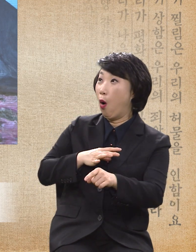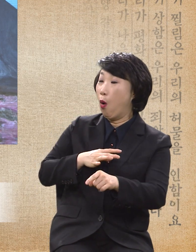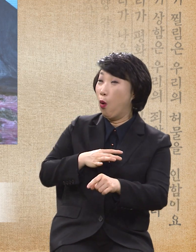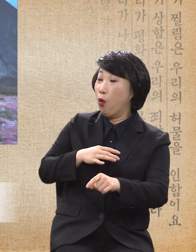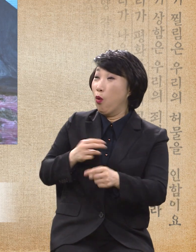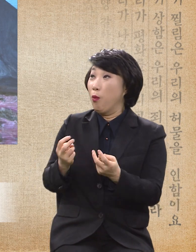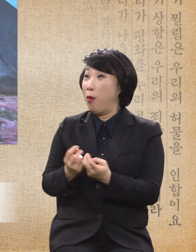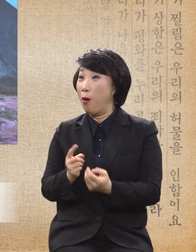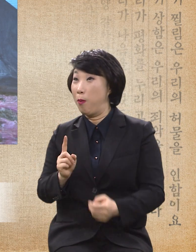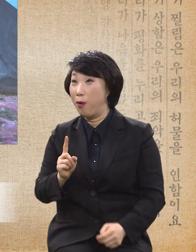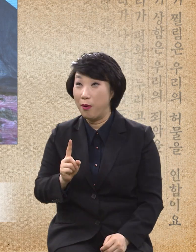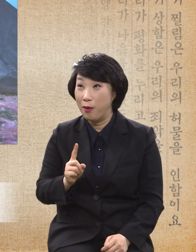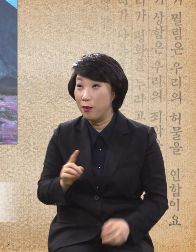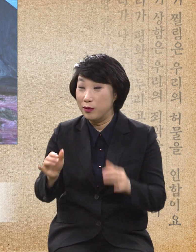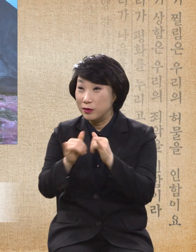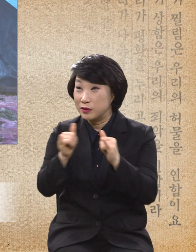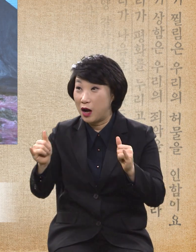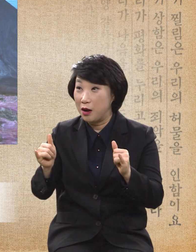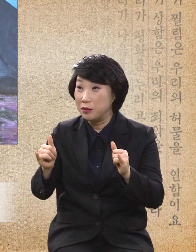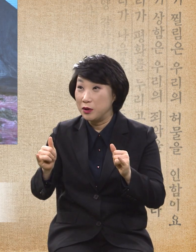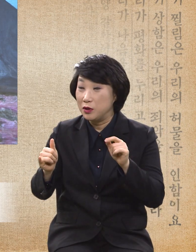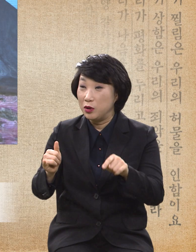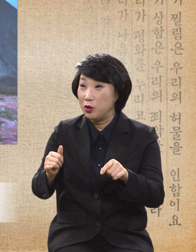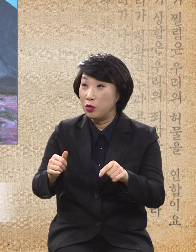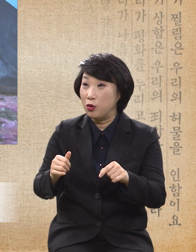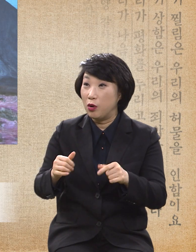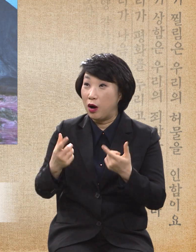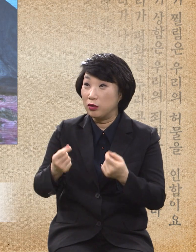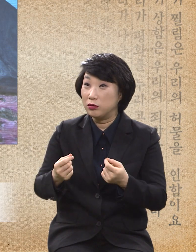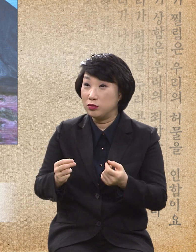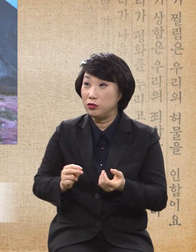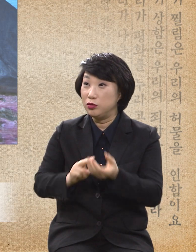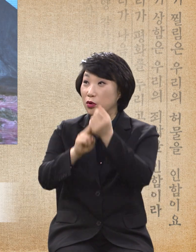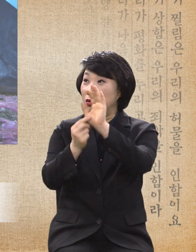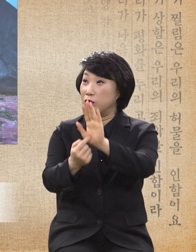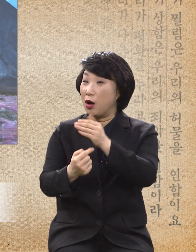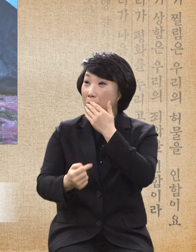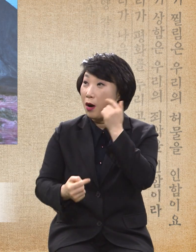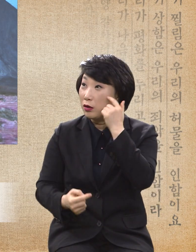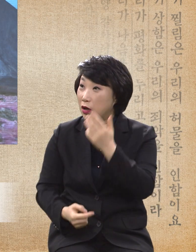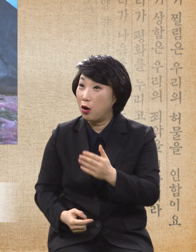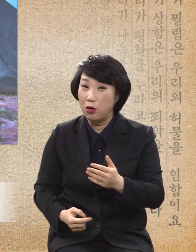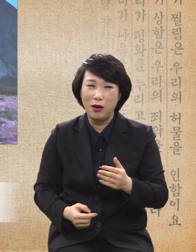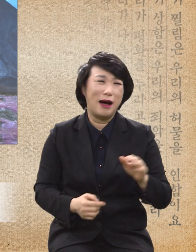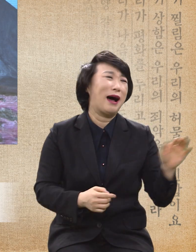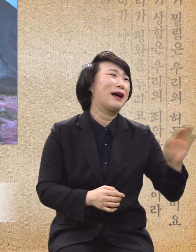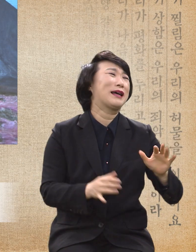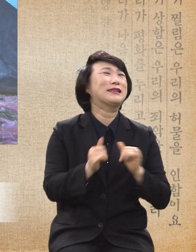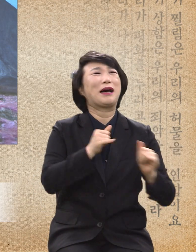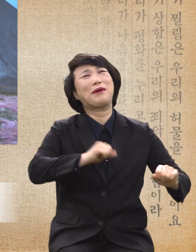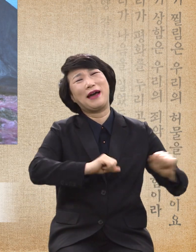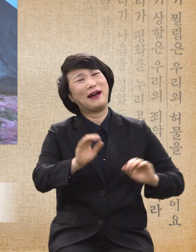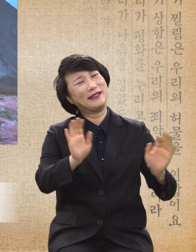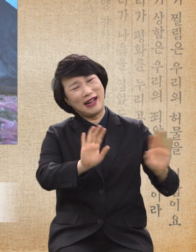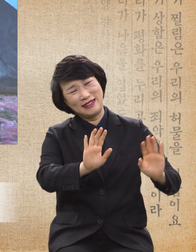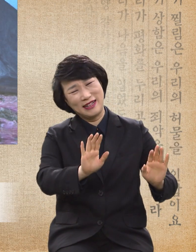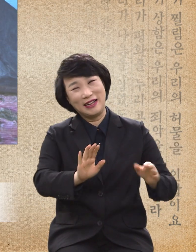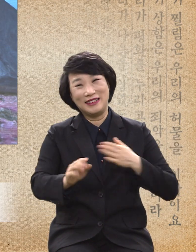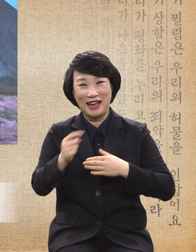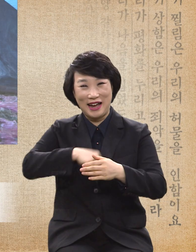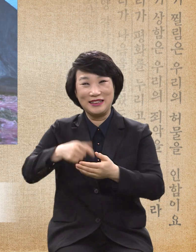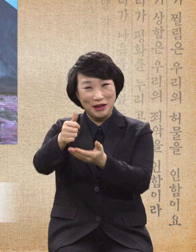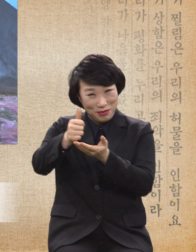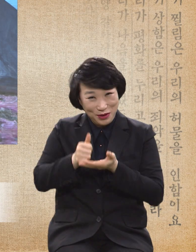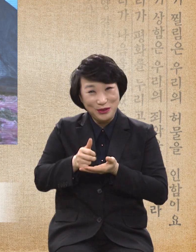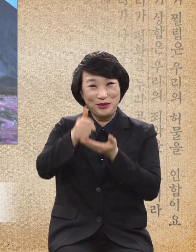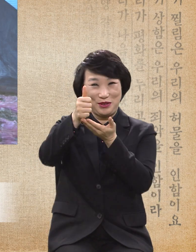어떻게 사람이 저런 일을 행하느냐? 사람이 행하는 게 아니오. 내 안에